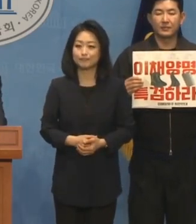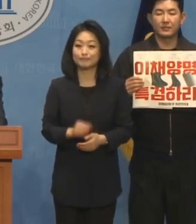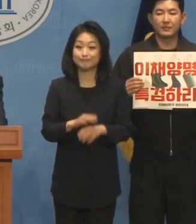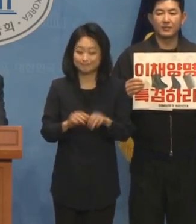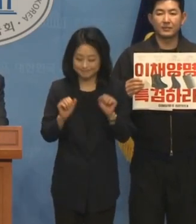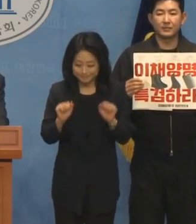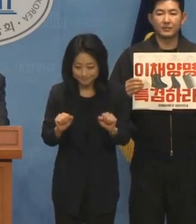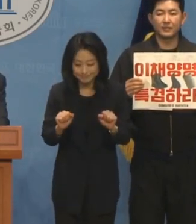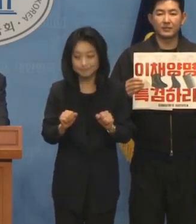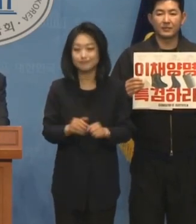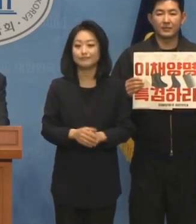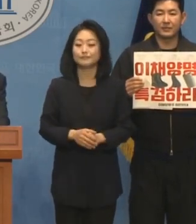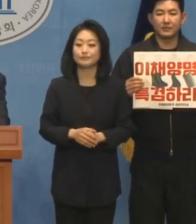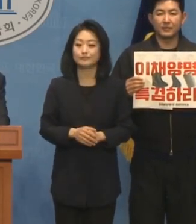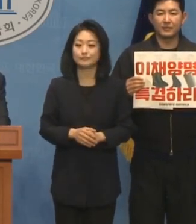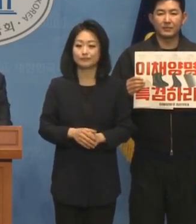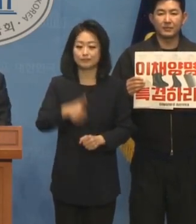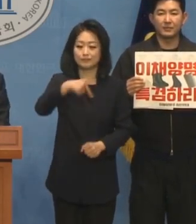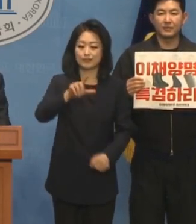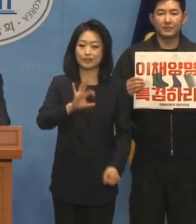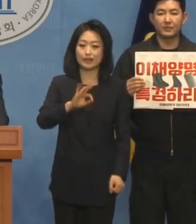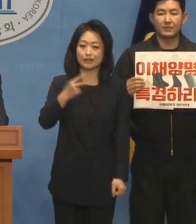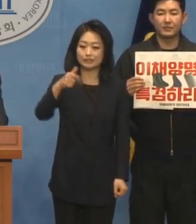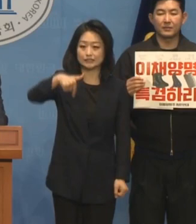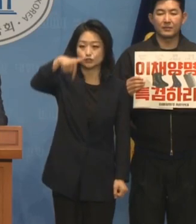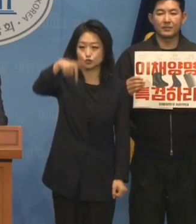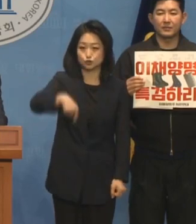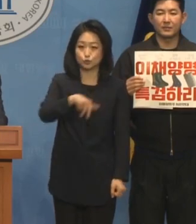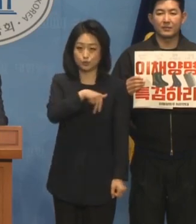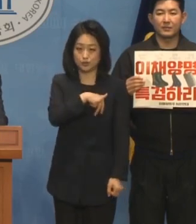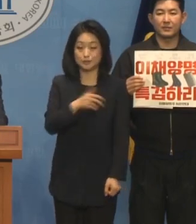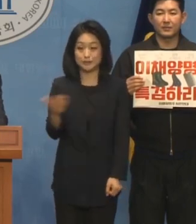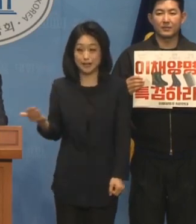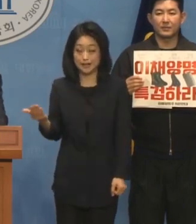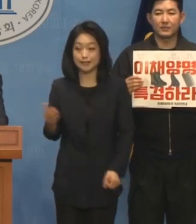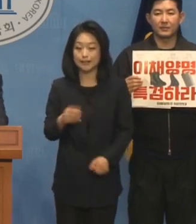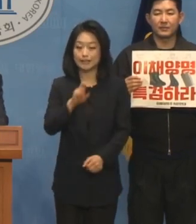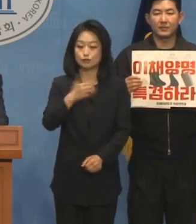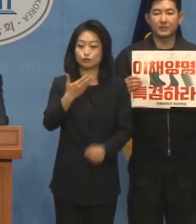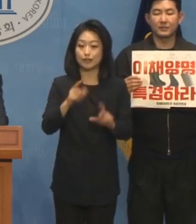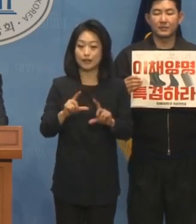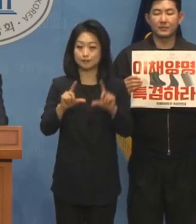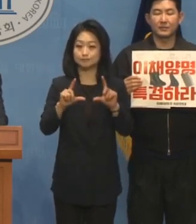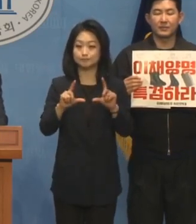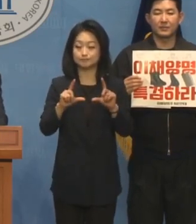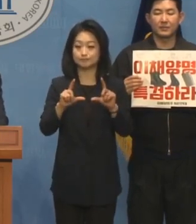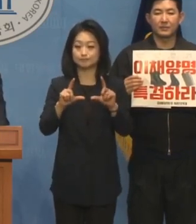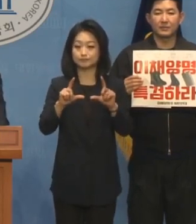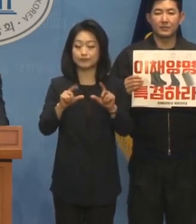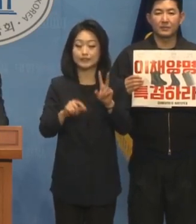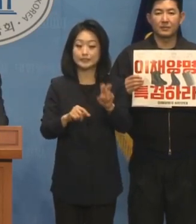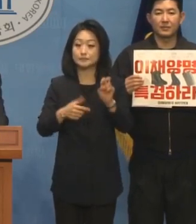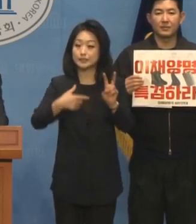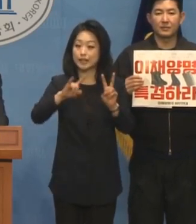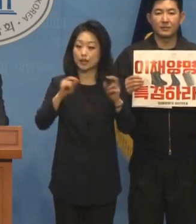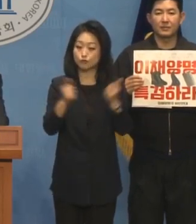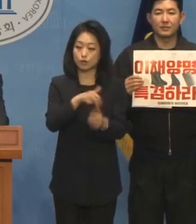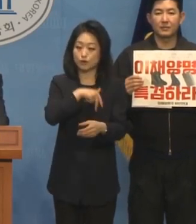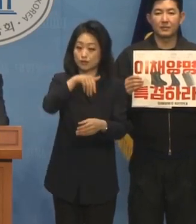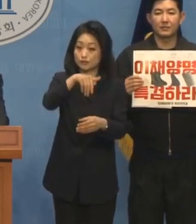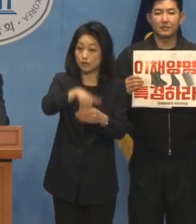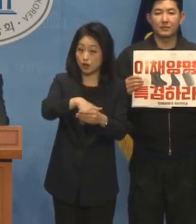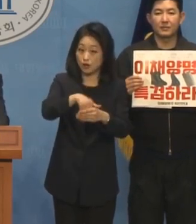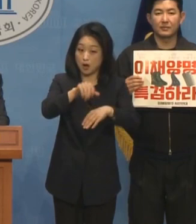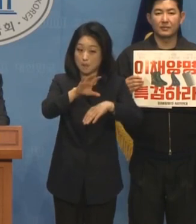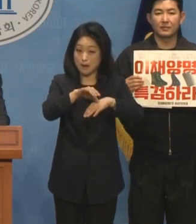인사드리겠습니다 안시 만고 출신 강구 위원입니다지 29일 22대 국회의원 선거 선거